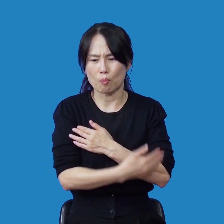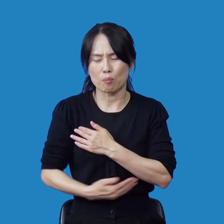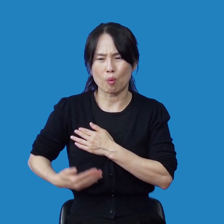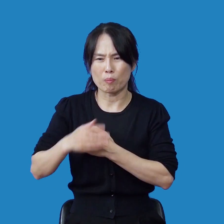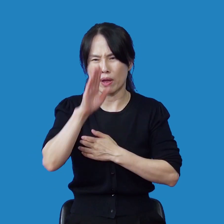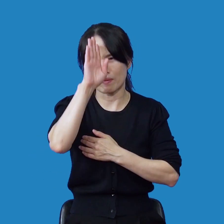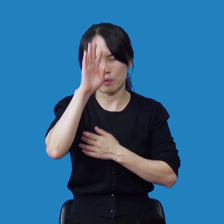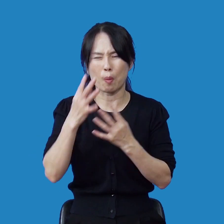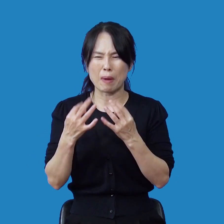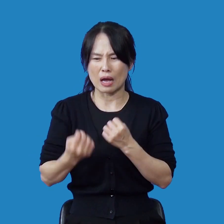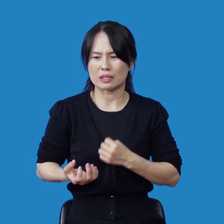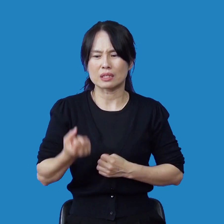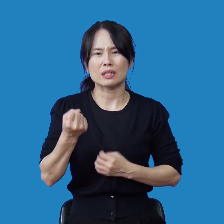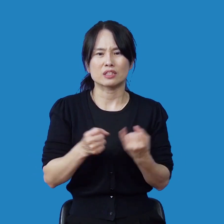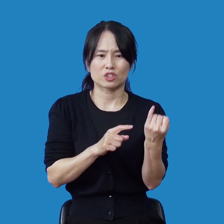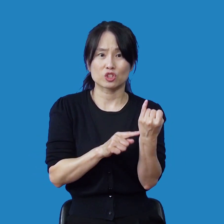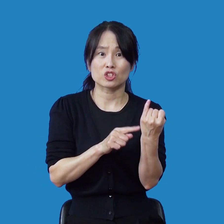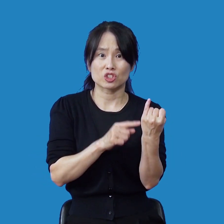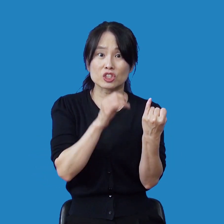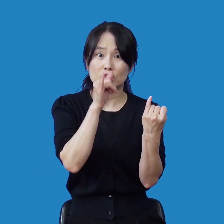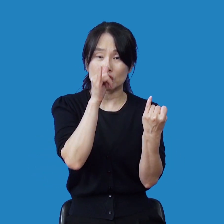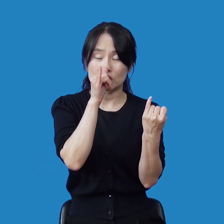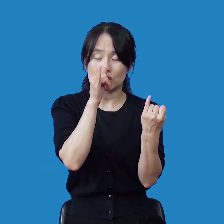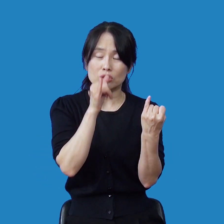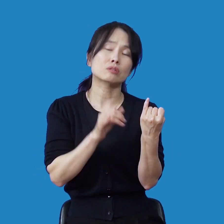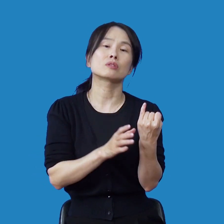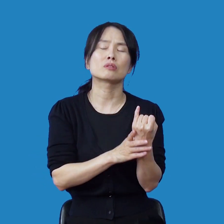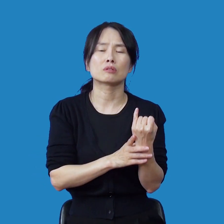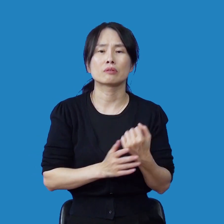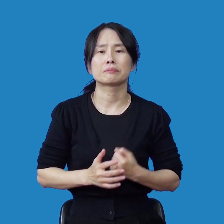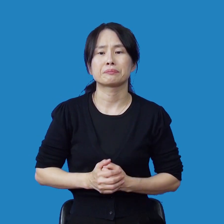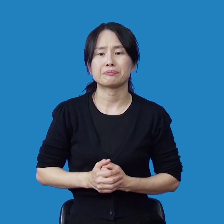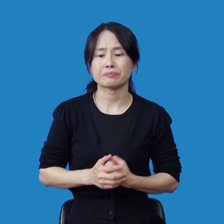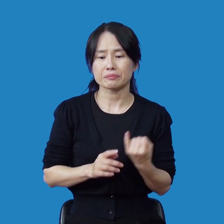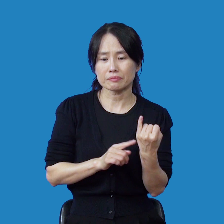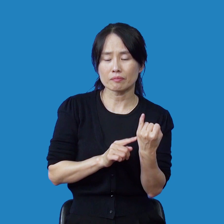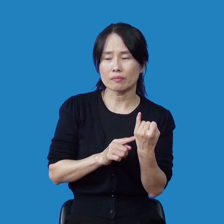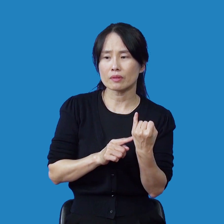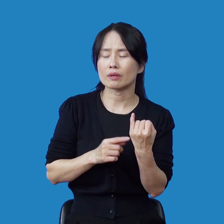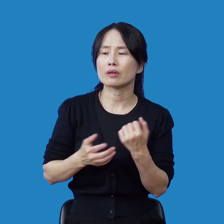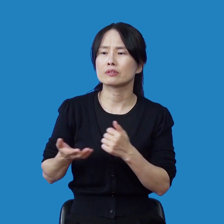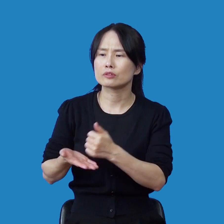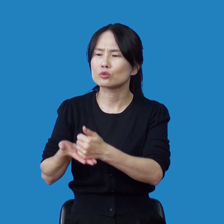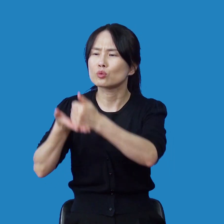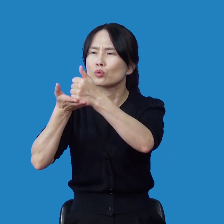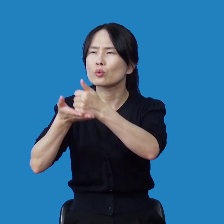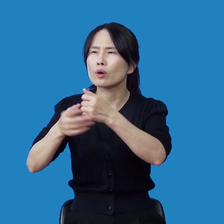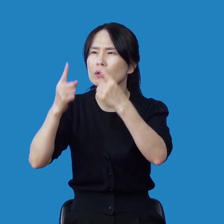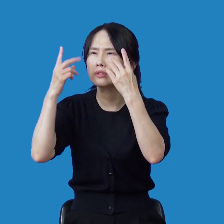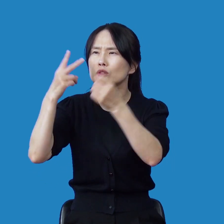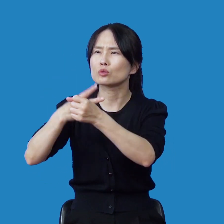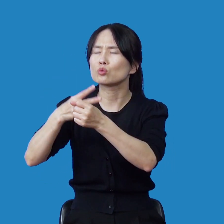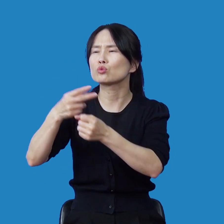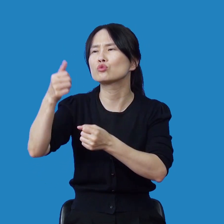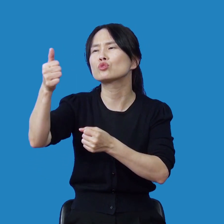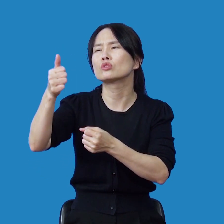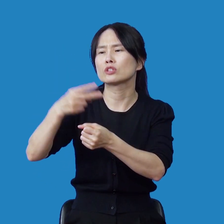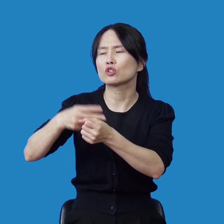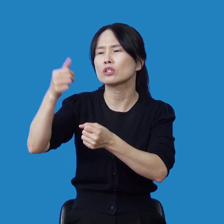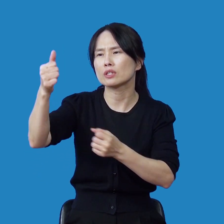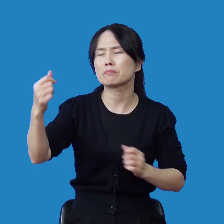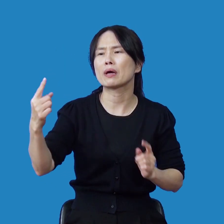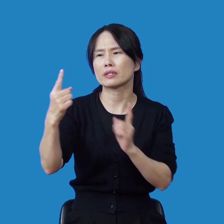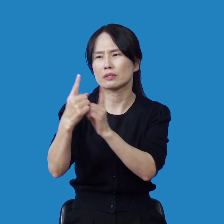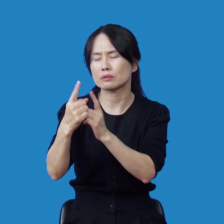지병이 많습니다. 한 번은 자기가 존경하는 교수님을 찾아가서 자기 삶을 갈갈이 찢어놓고 있는